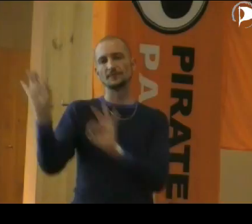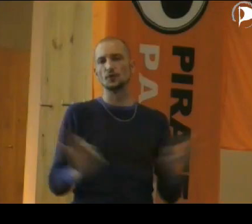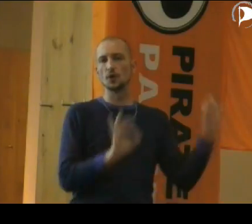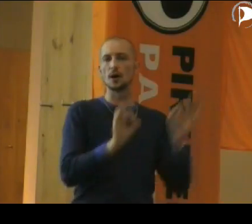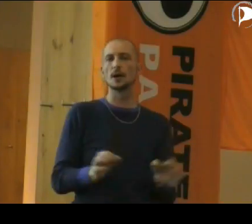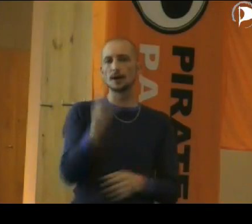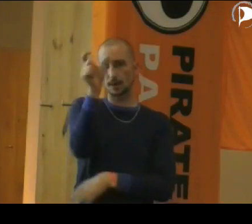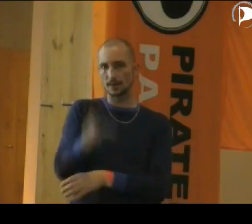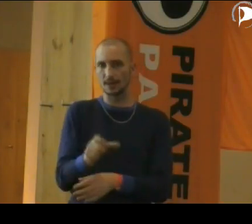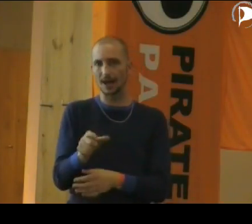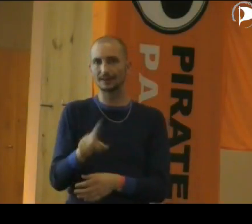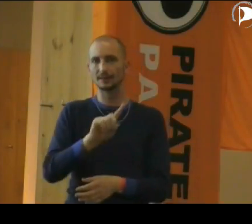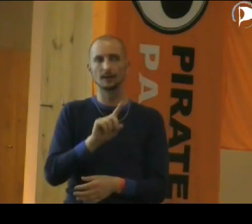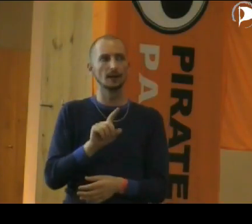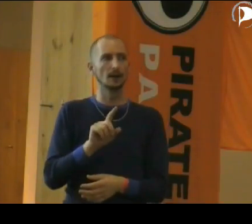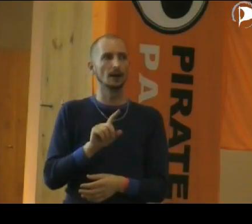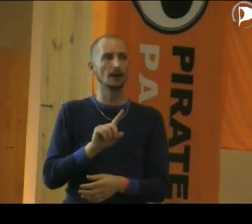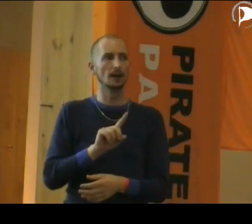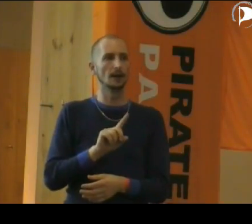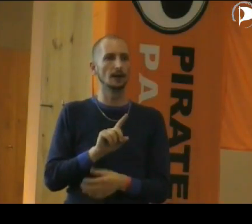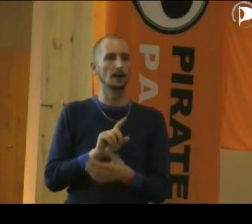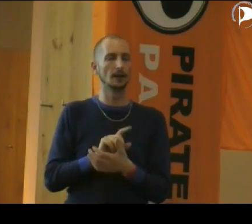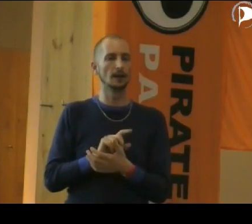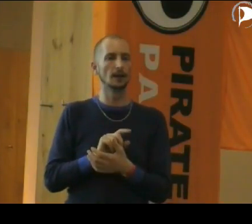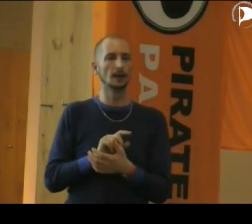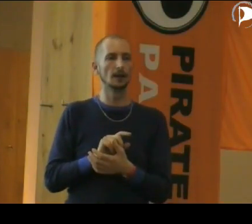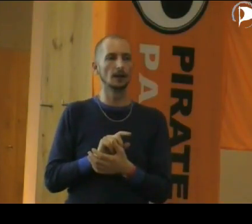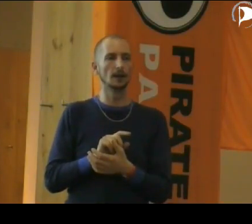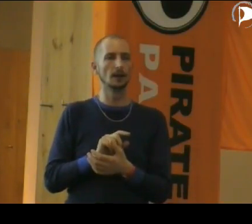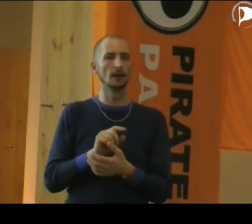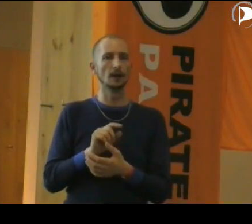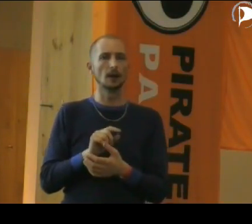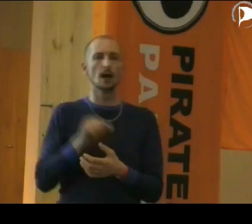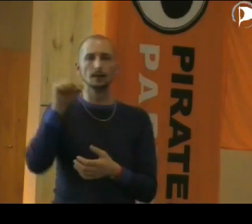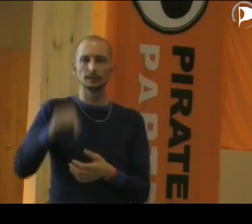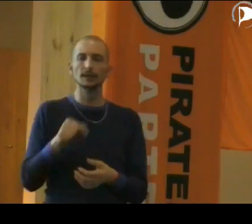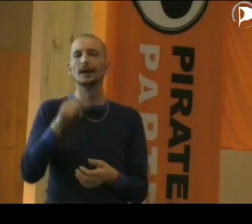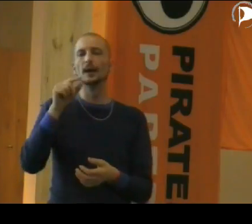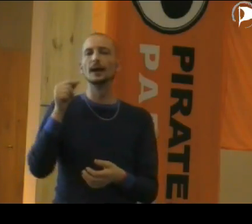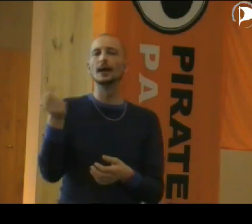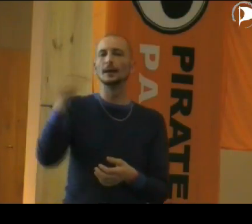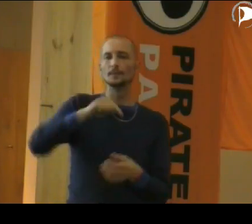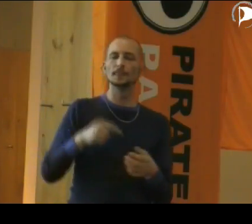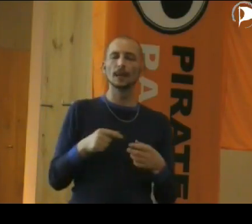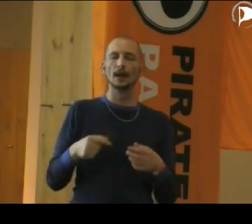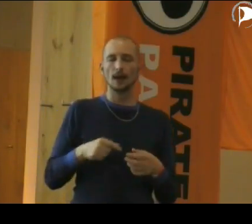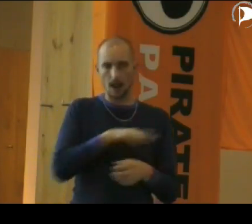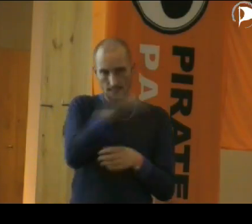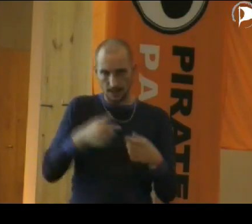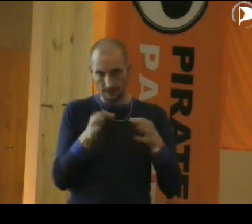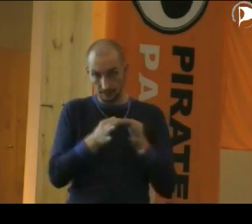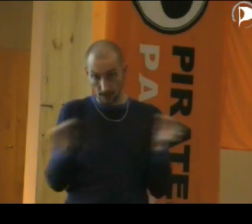die zweite frage ist als organisator des landesparteitages dass du hinsichtlich